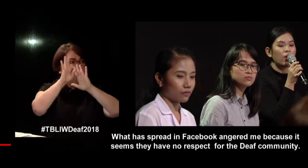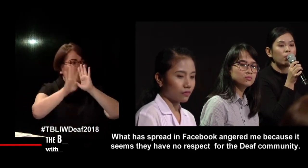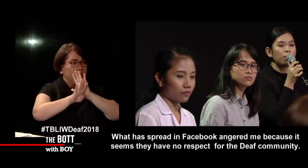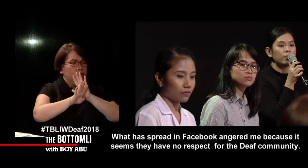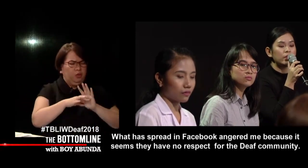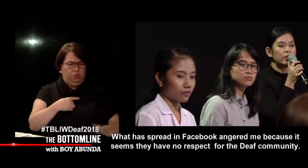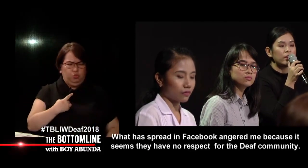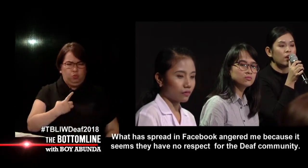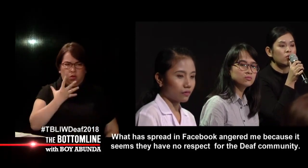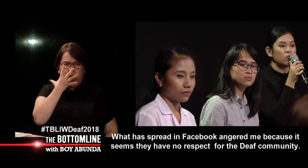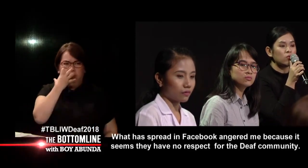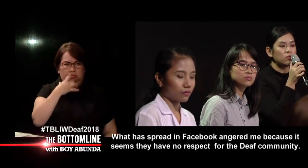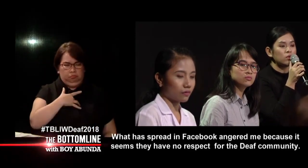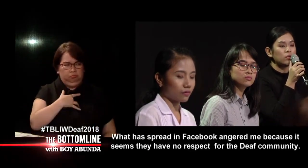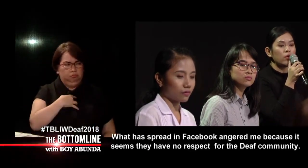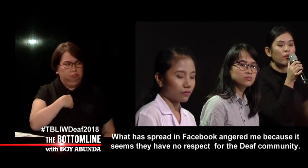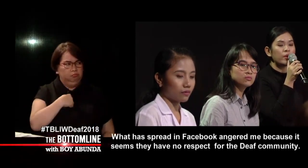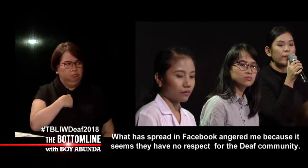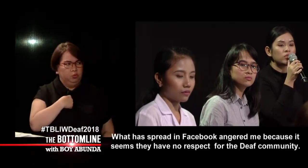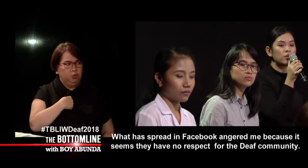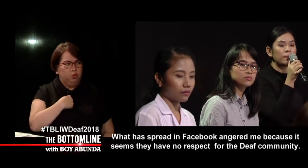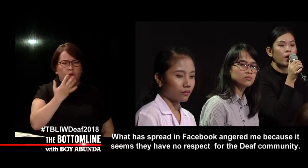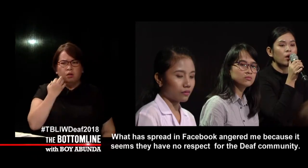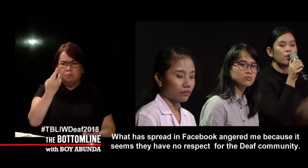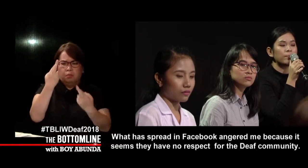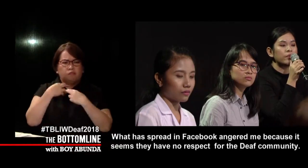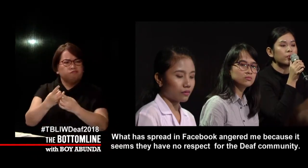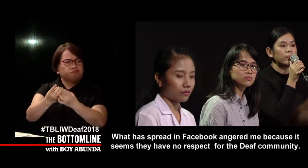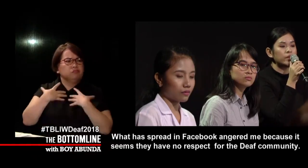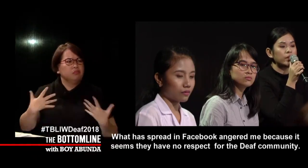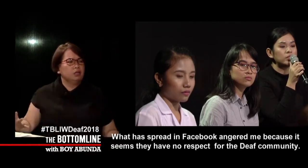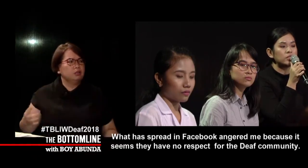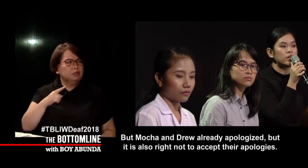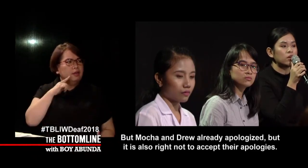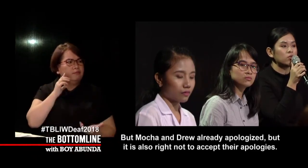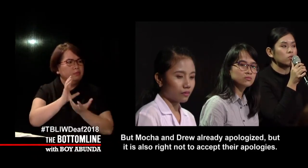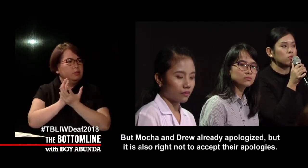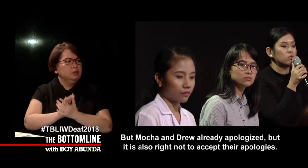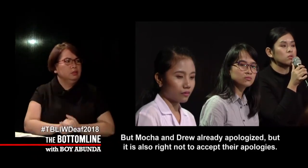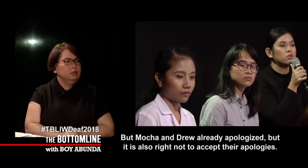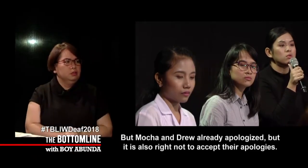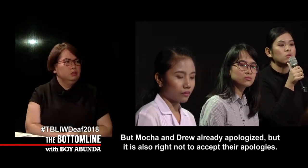nagalit ako kasi, walang respect sa mga deaf community kasi,